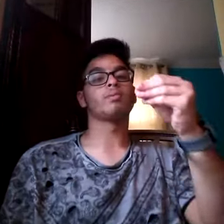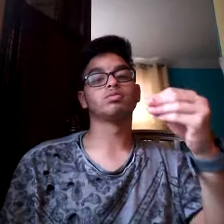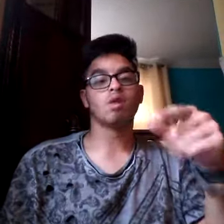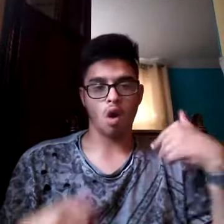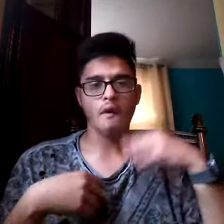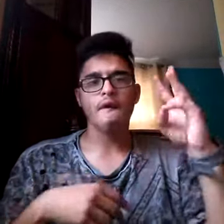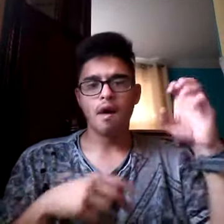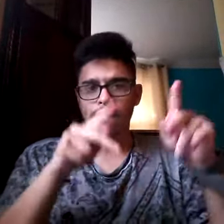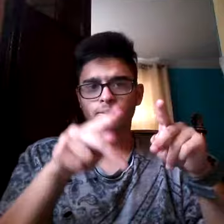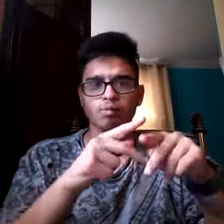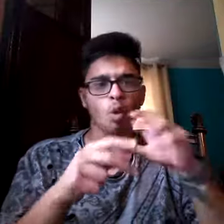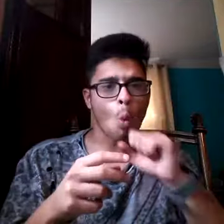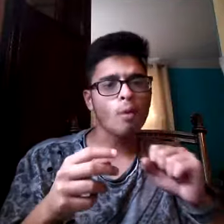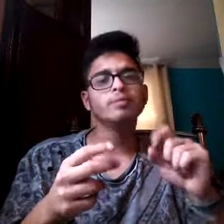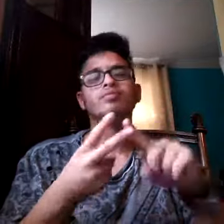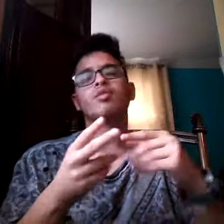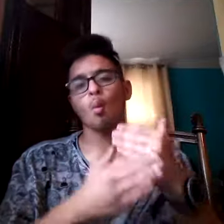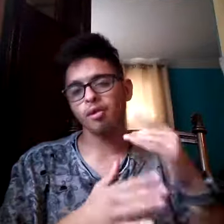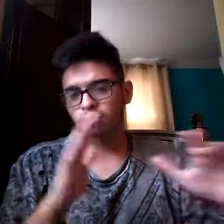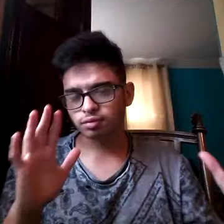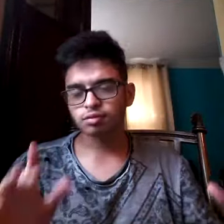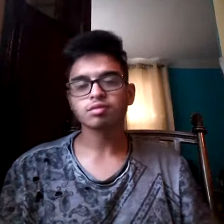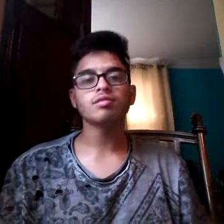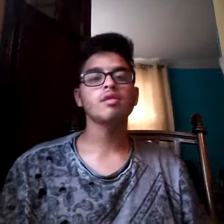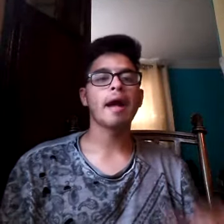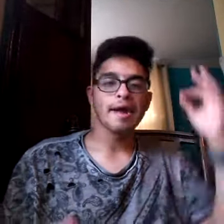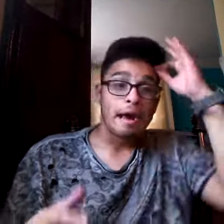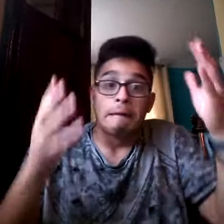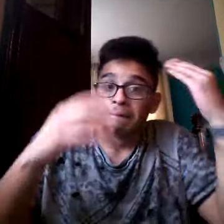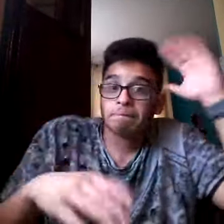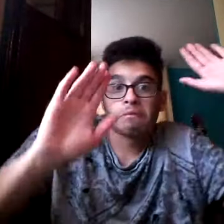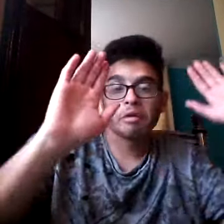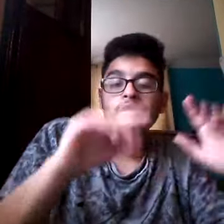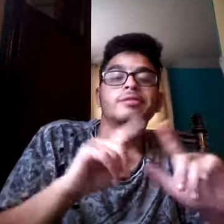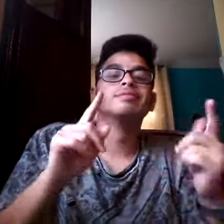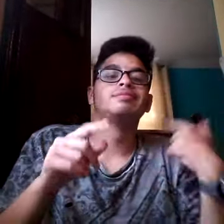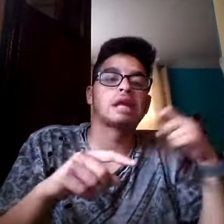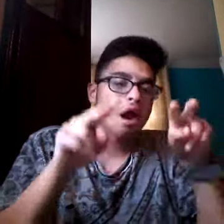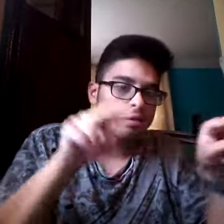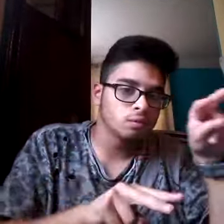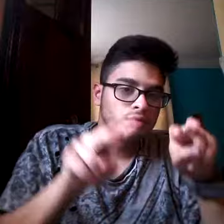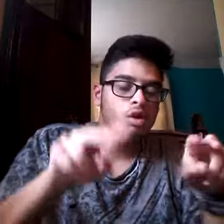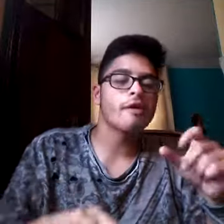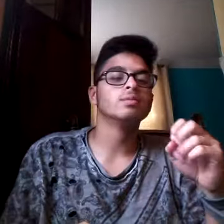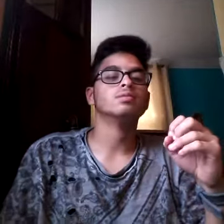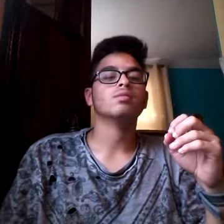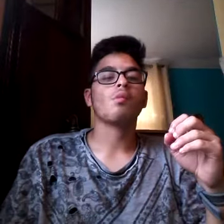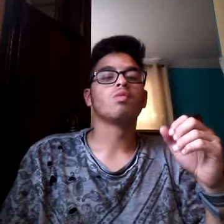bajó a dar gracias porque está con vida y no llegó a cruzar en el momento justo y pudo documentarlo todo. En las calles de México, las